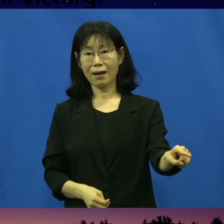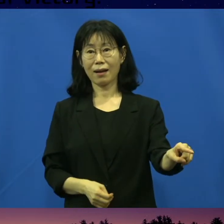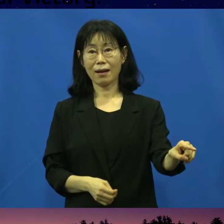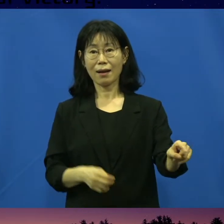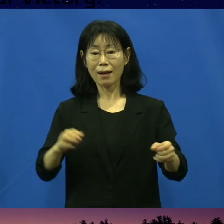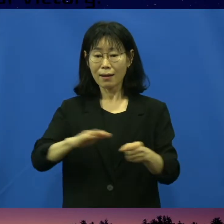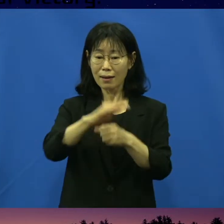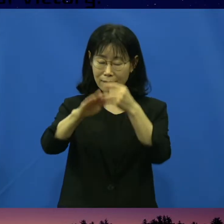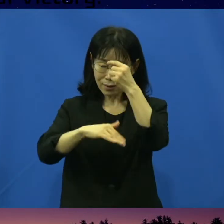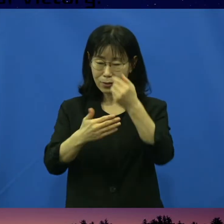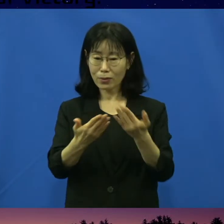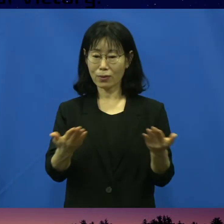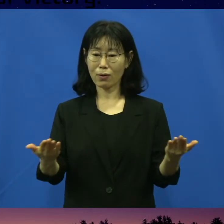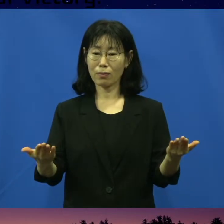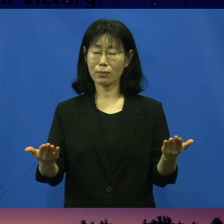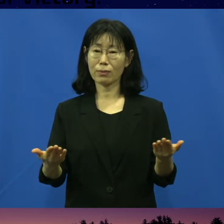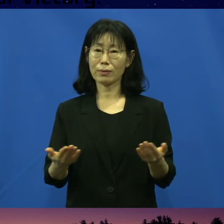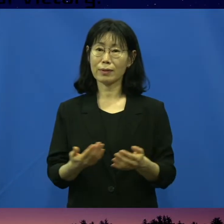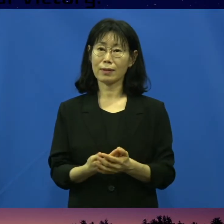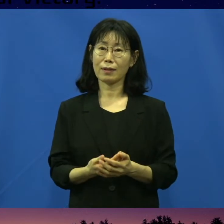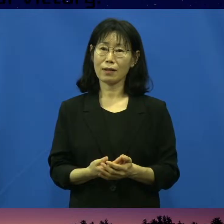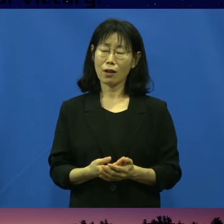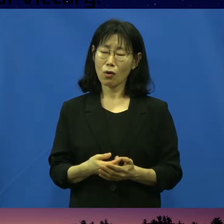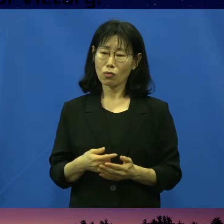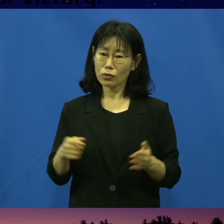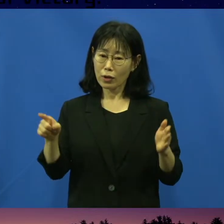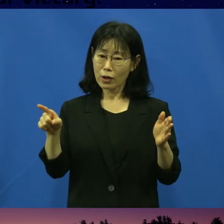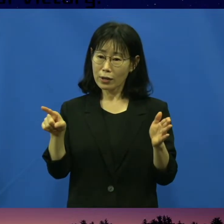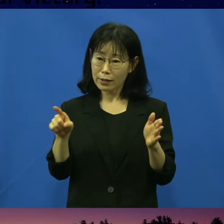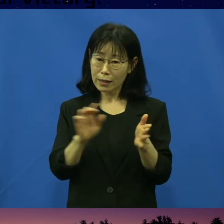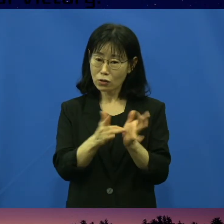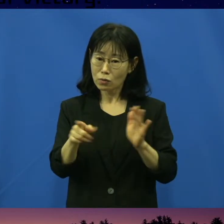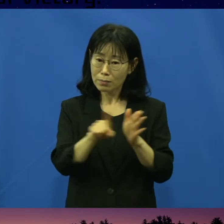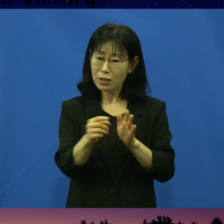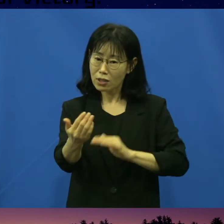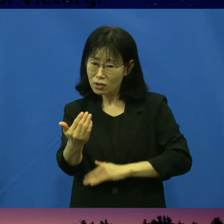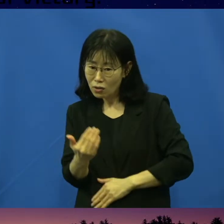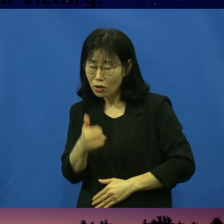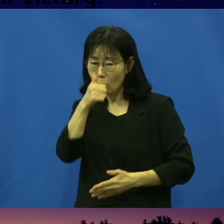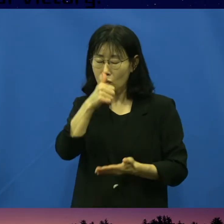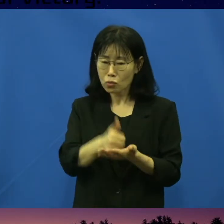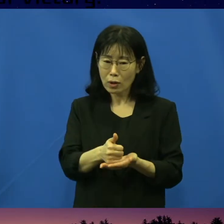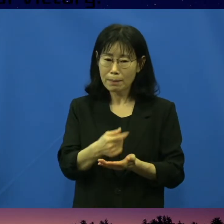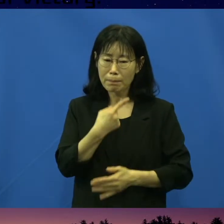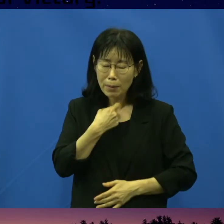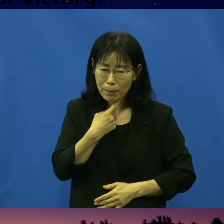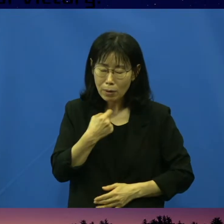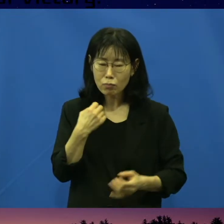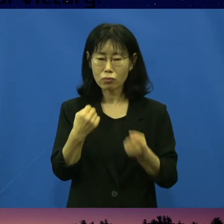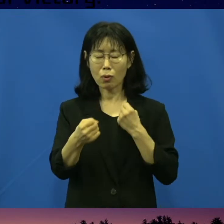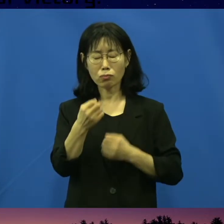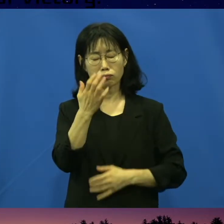사랑하는 성도들, 우리가 예전에 그렇게 살았어요. 죄라는 인식 자체가 없었어요.